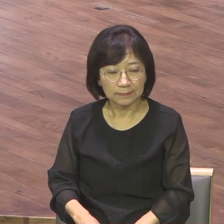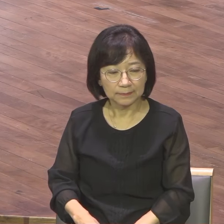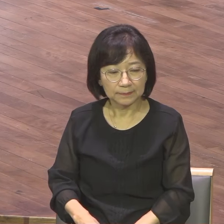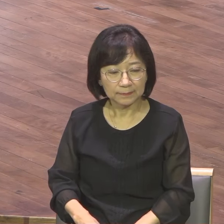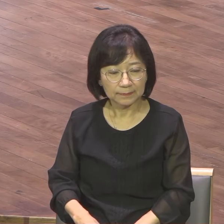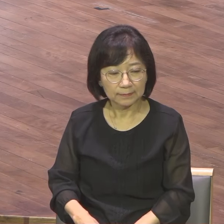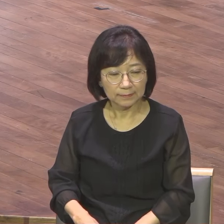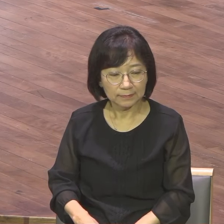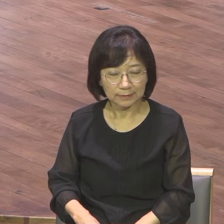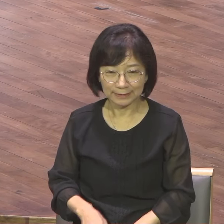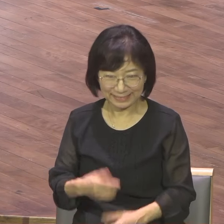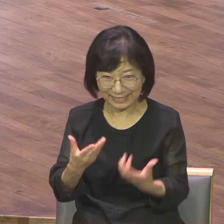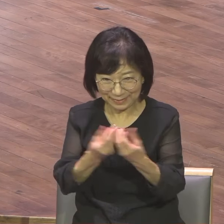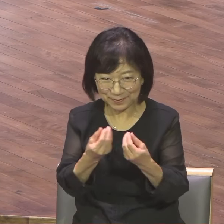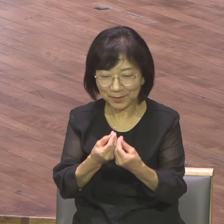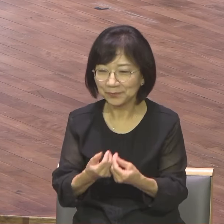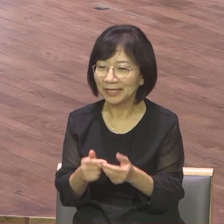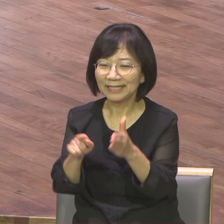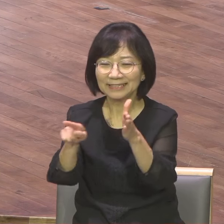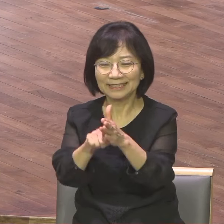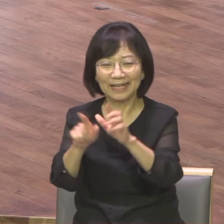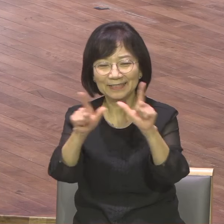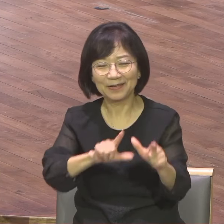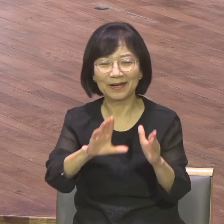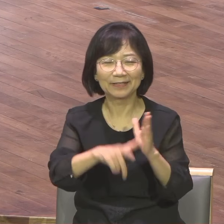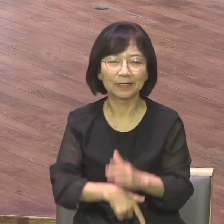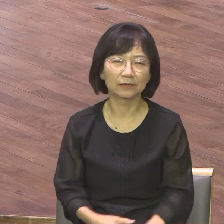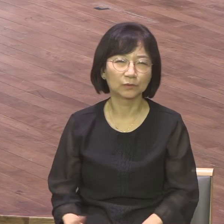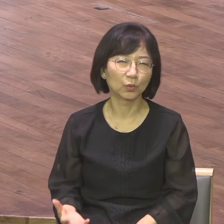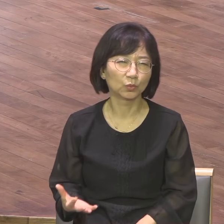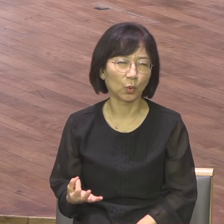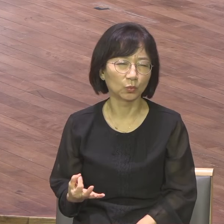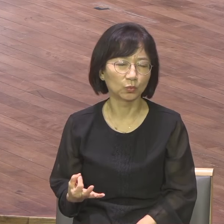신앙생활 하면서 돈입니다. 돈. 하나님보다 돈이에요.